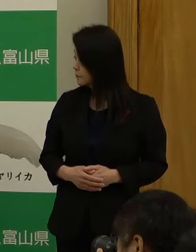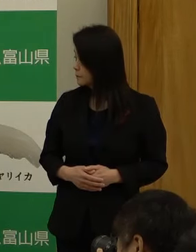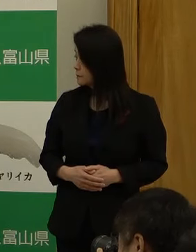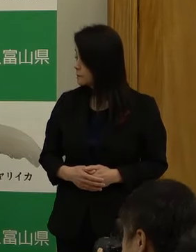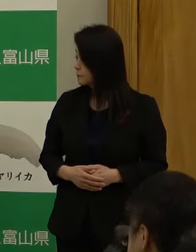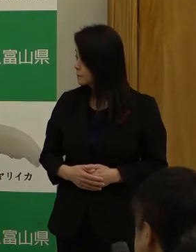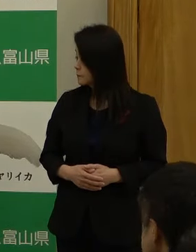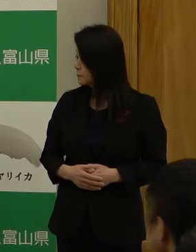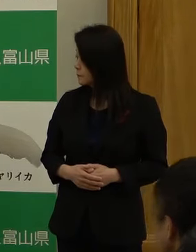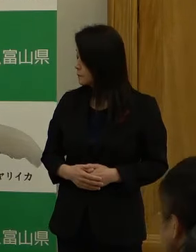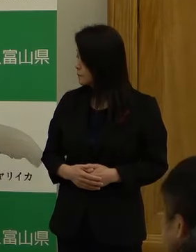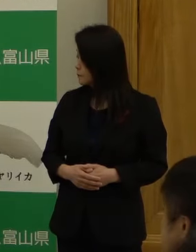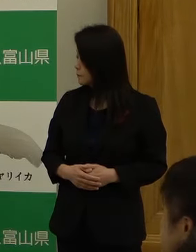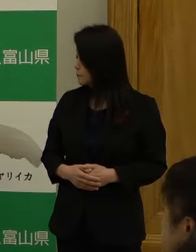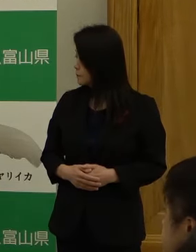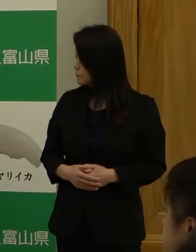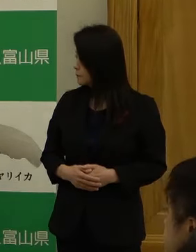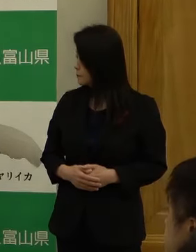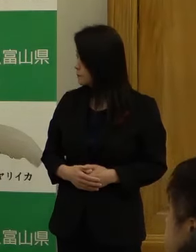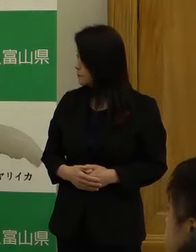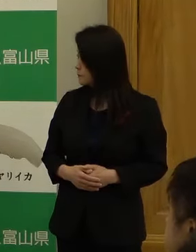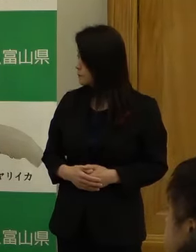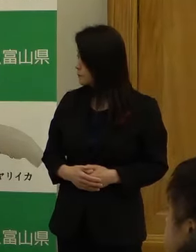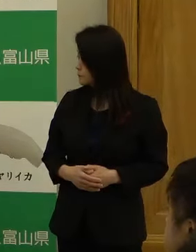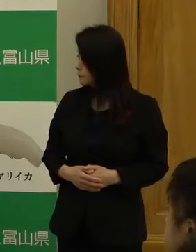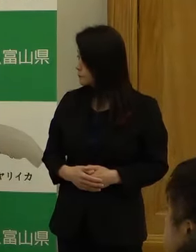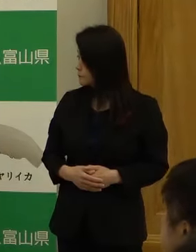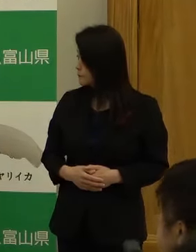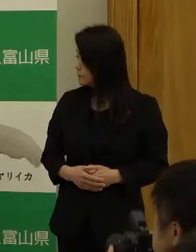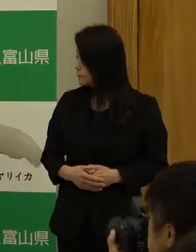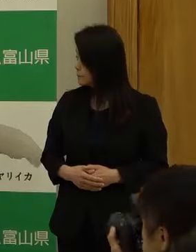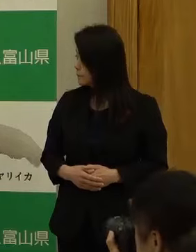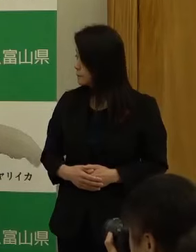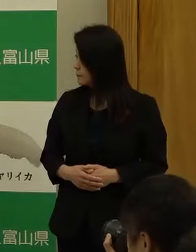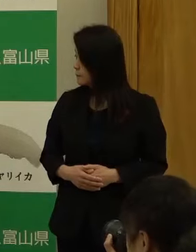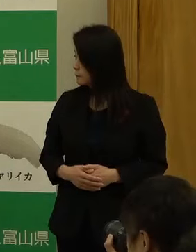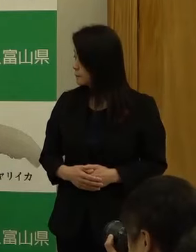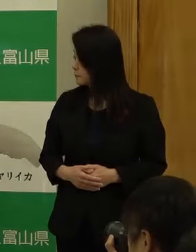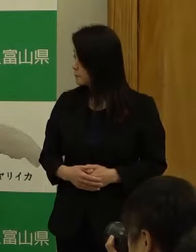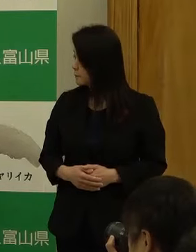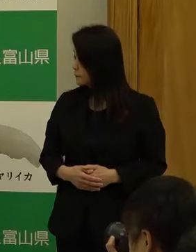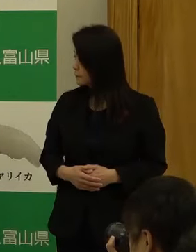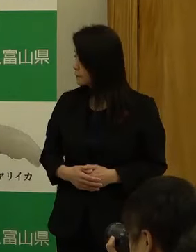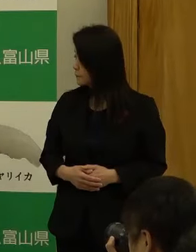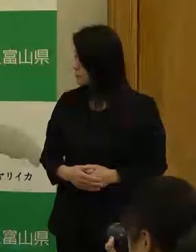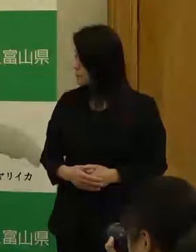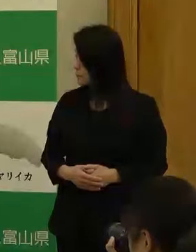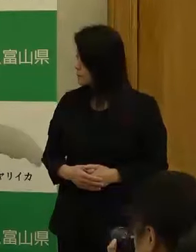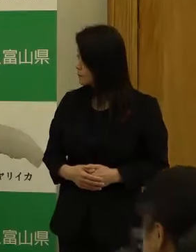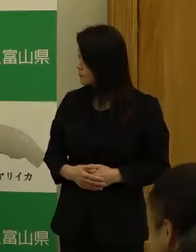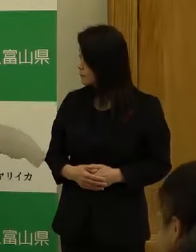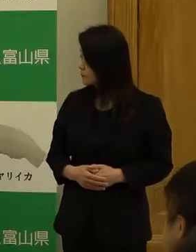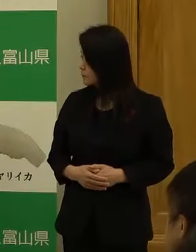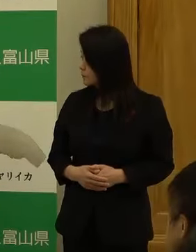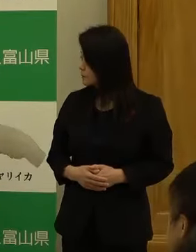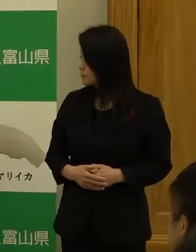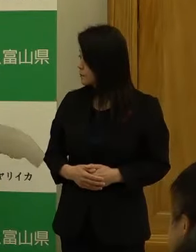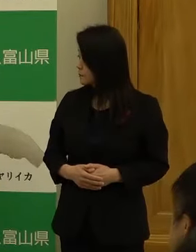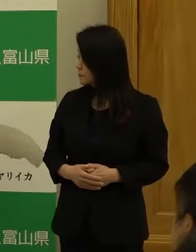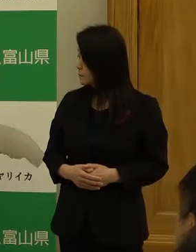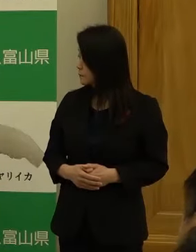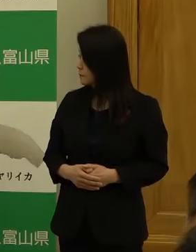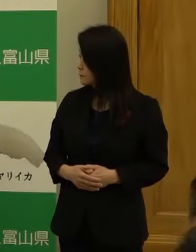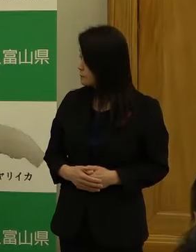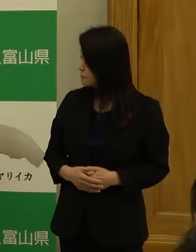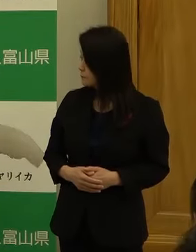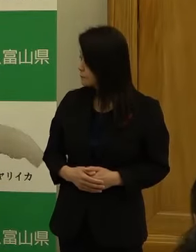スを教えながら安全に登山をするポイントをご紹介します。登山のポイントは動画の最後にもまとめていますので